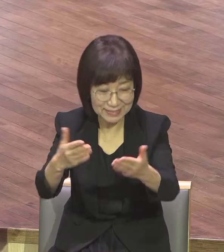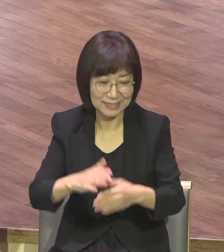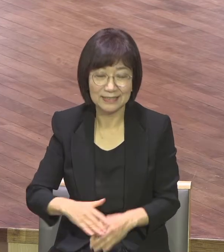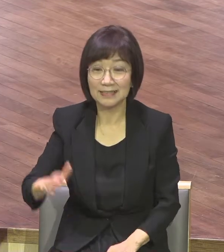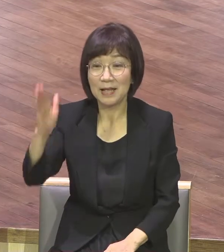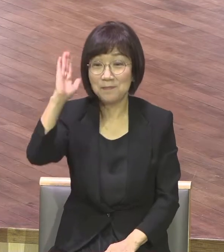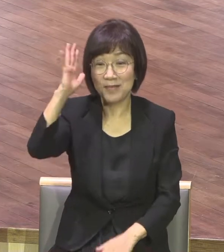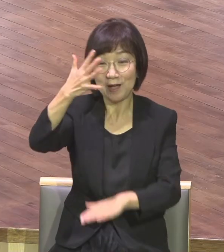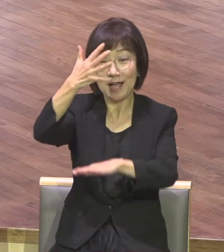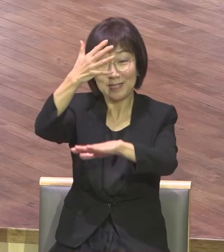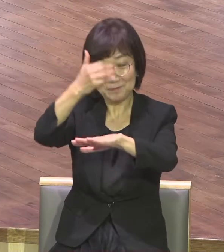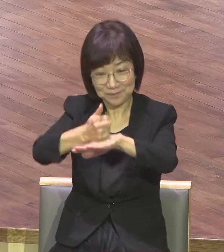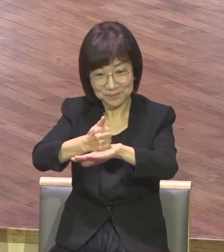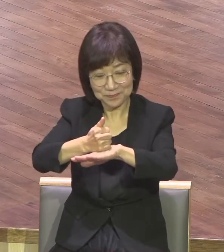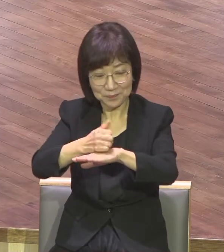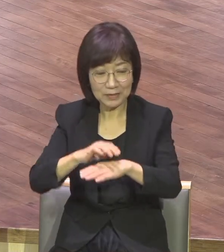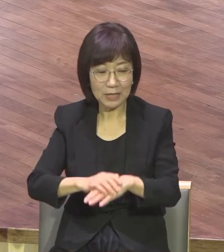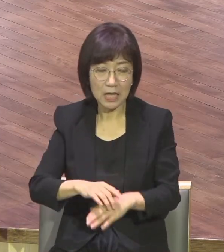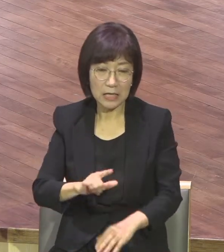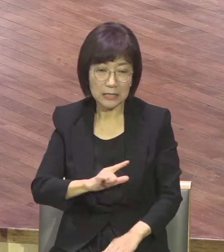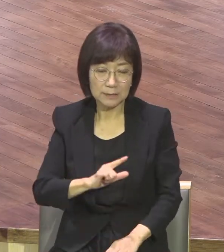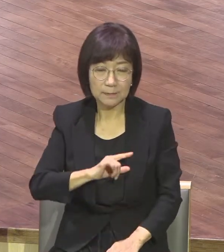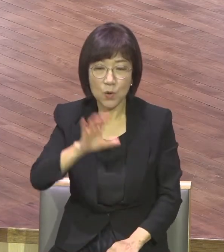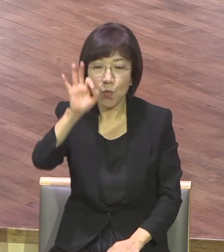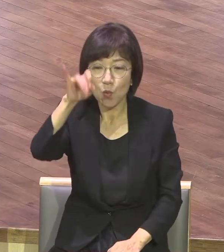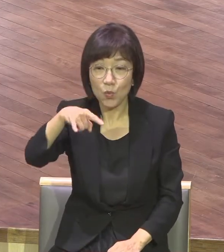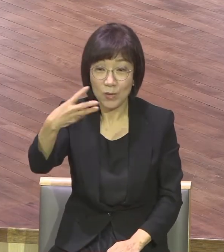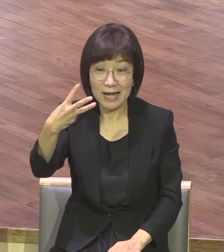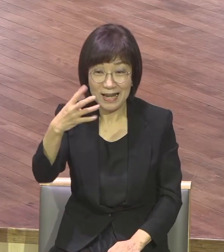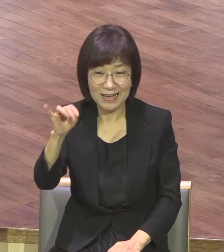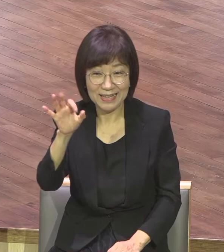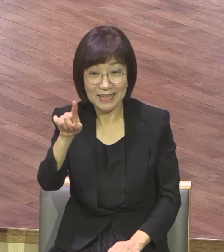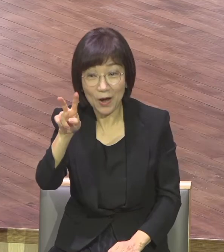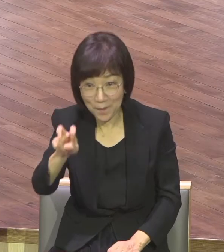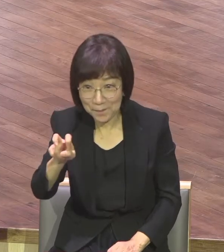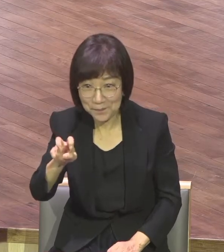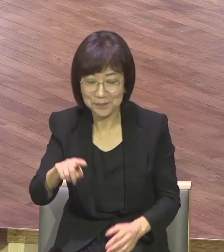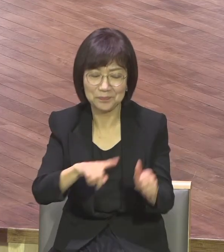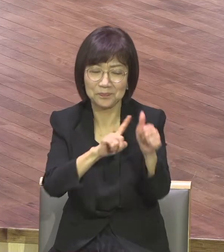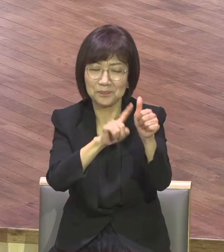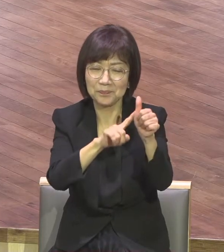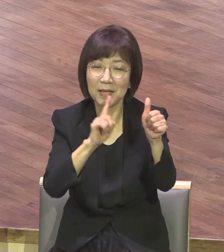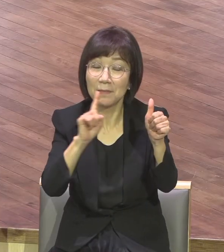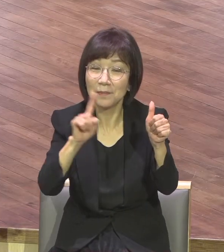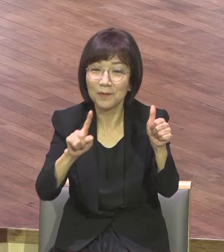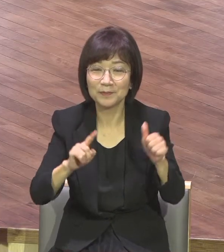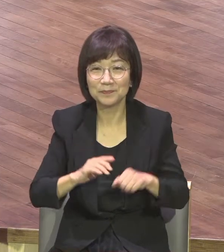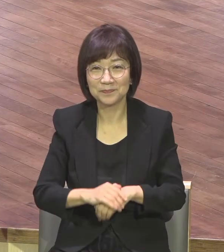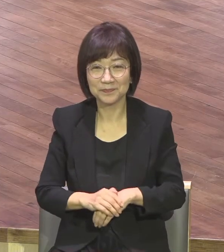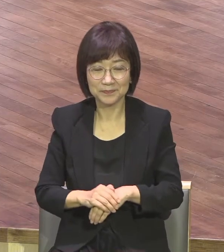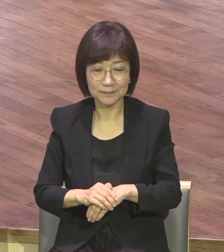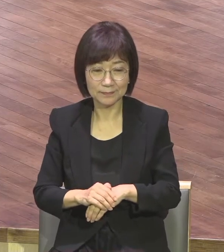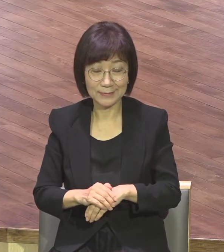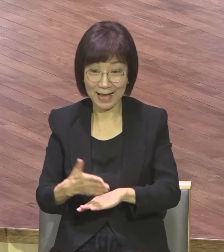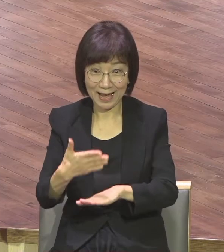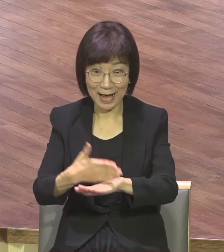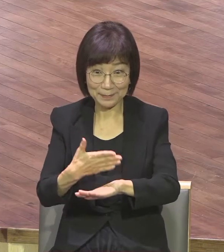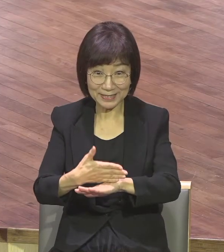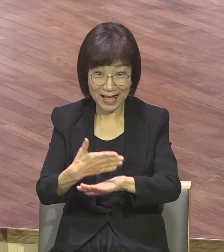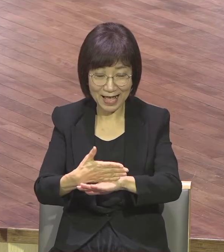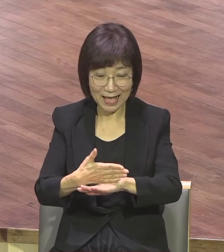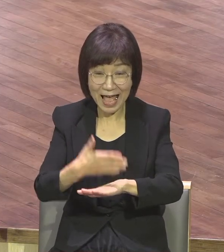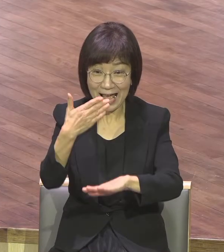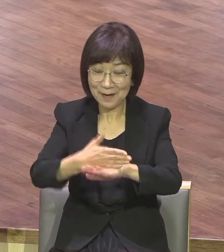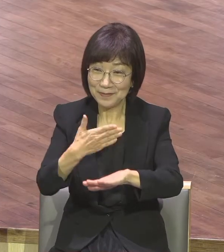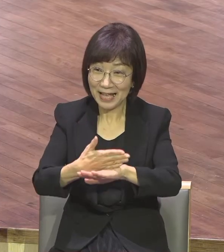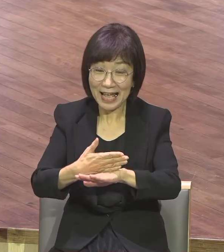결론입니다. 미국의 동기부여 작가 윌리엄 아스워드라는 분이 있습니다. 이분이 이런 말을 했어요. 감사를 느끼지만